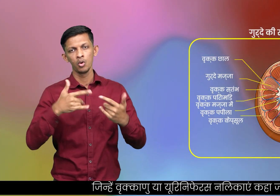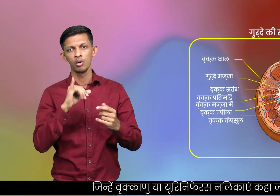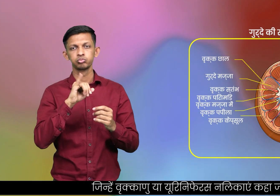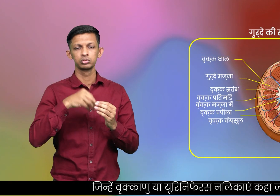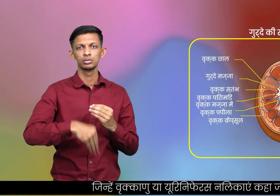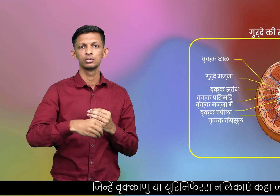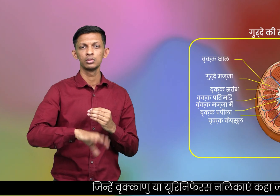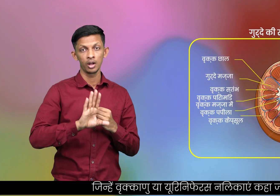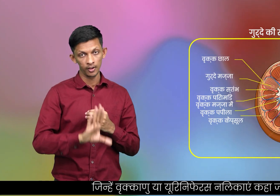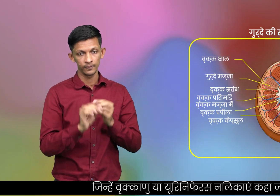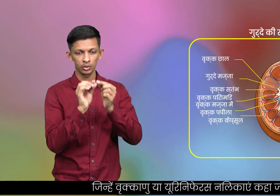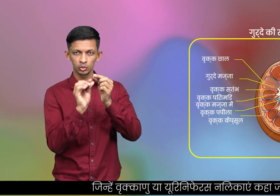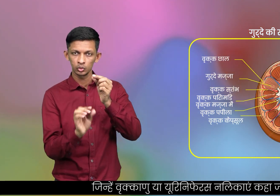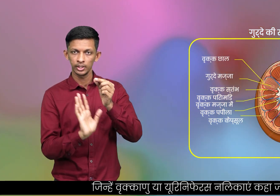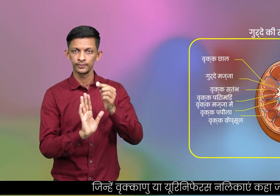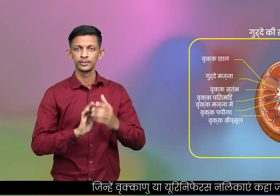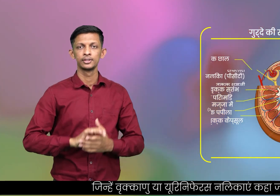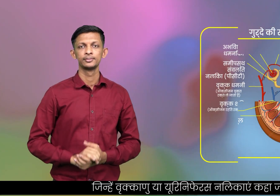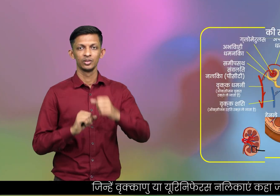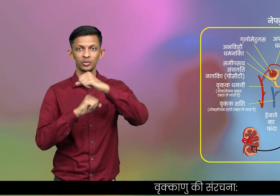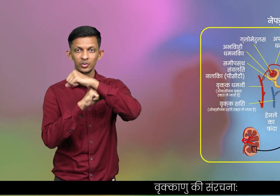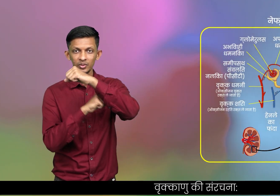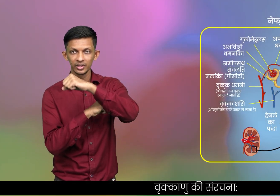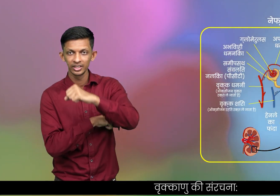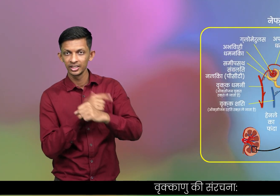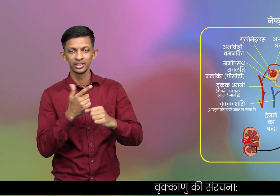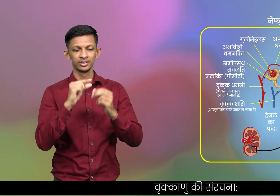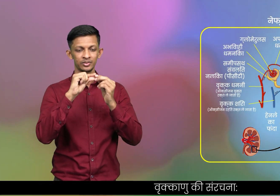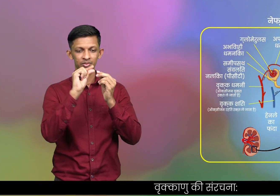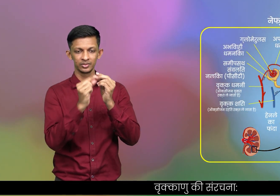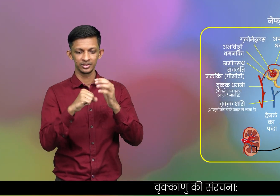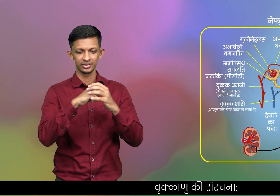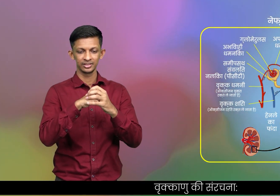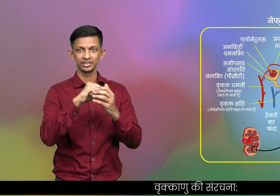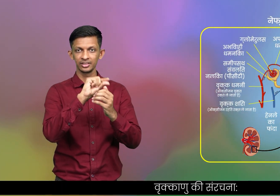नालिकाएं कहा जाता है। वक्काणु की संरचना।